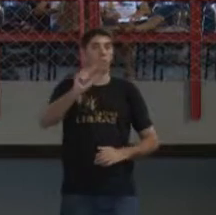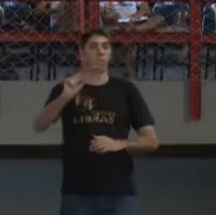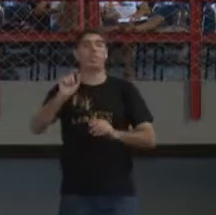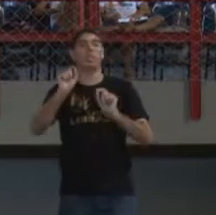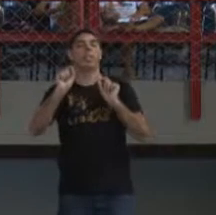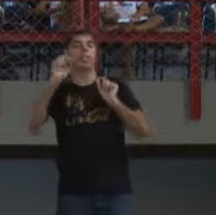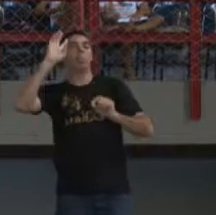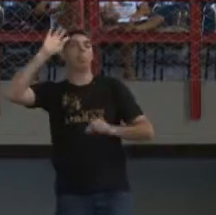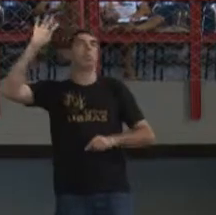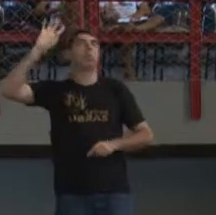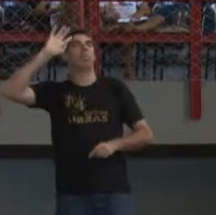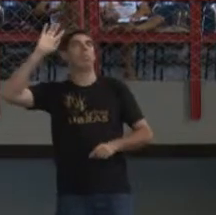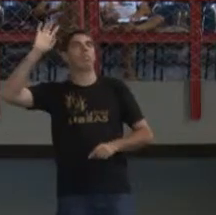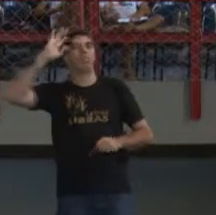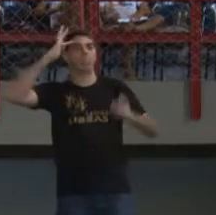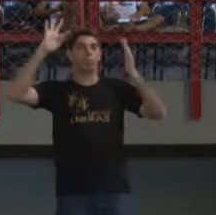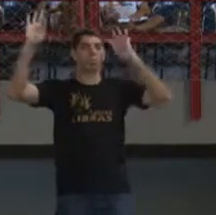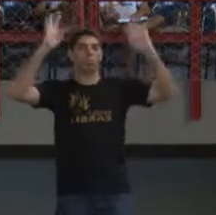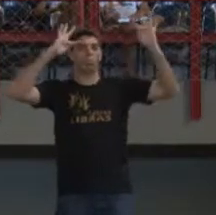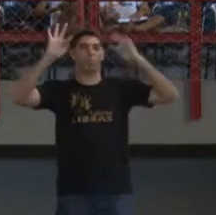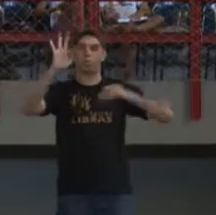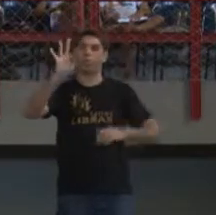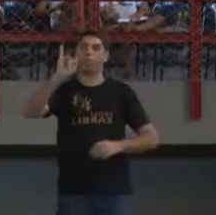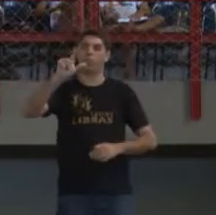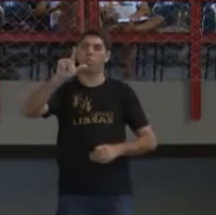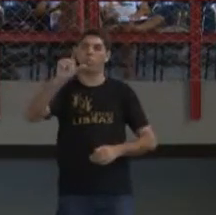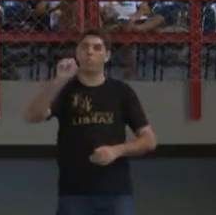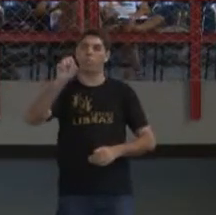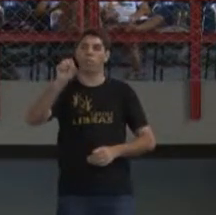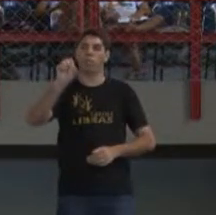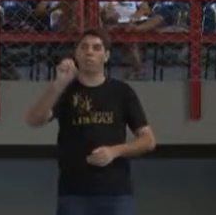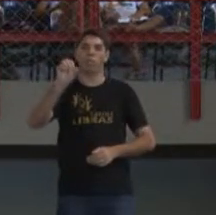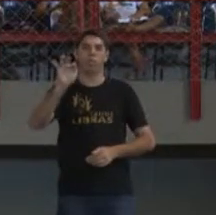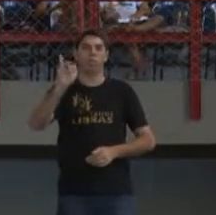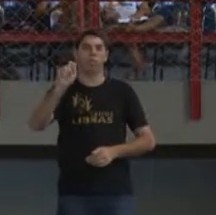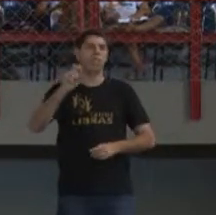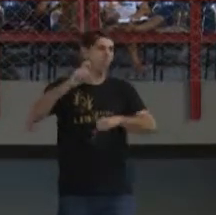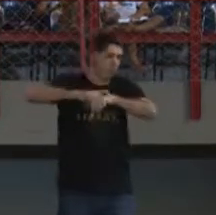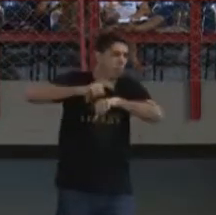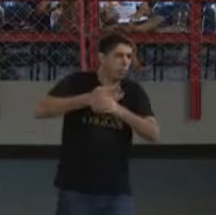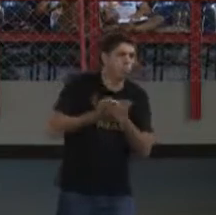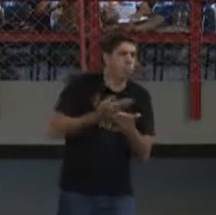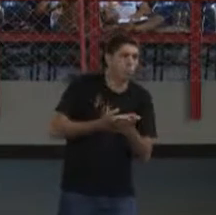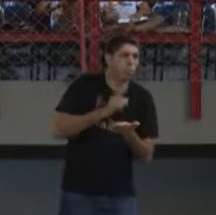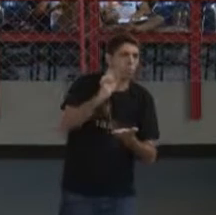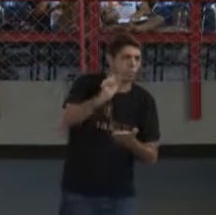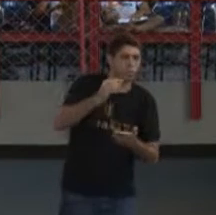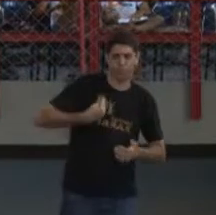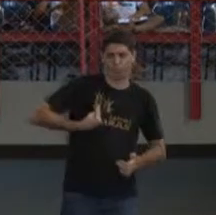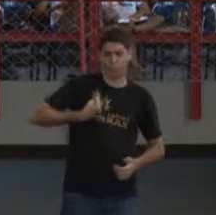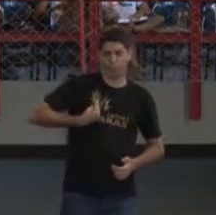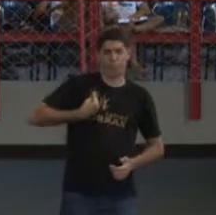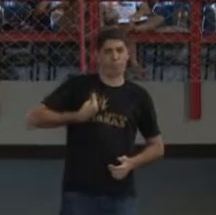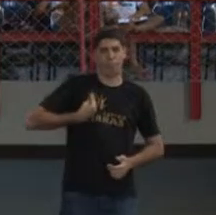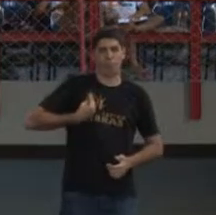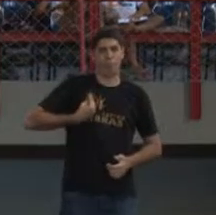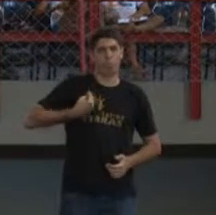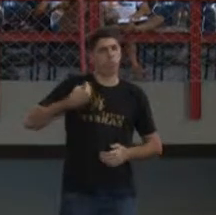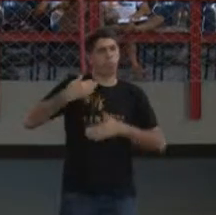Filosofavam. Quanto tempo o cara dedicava à filosofia, professor? A vida